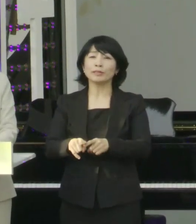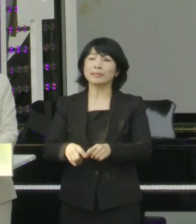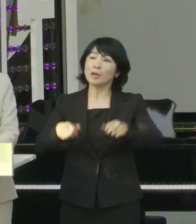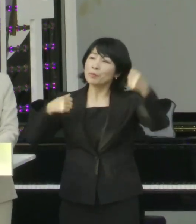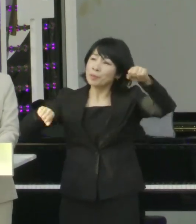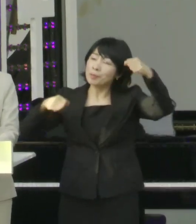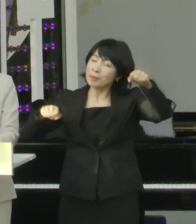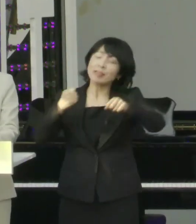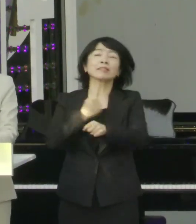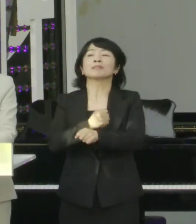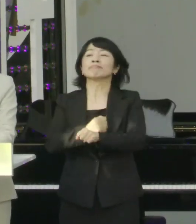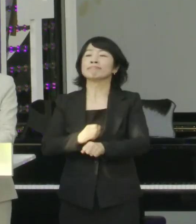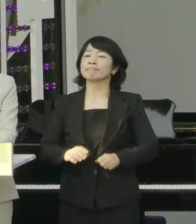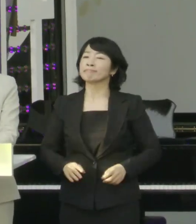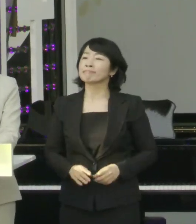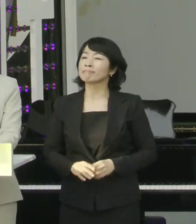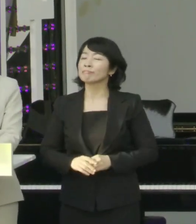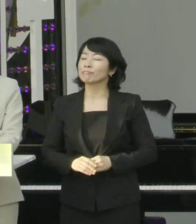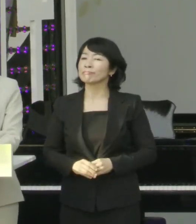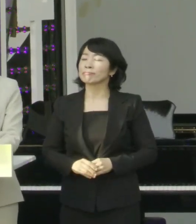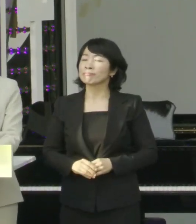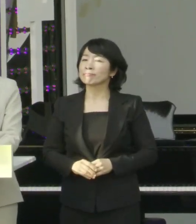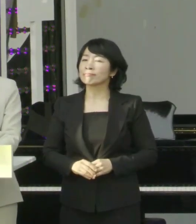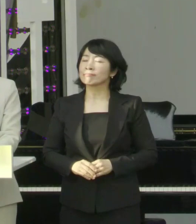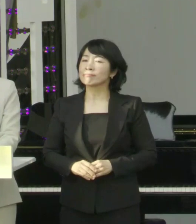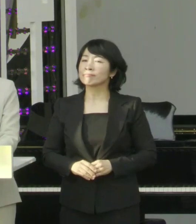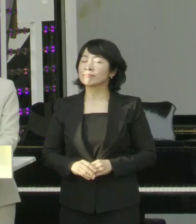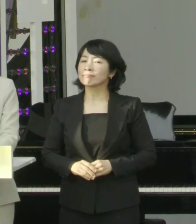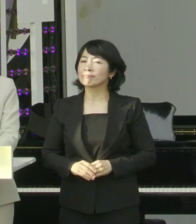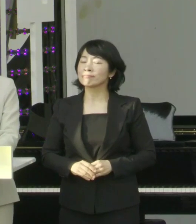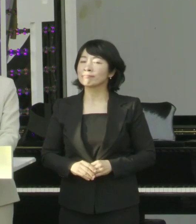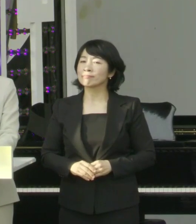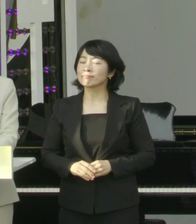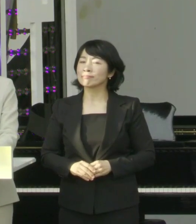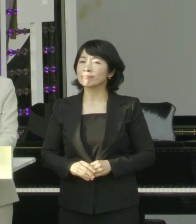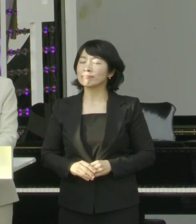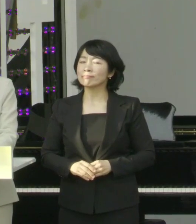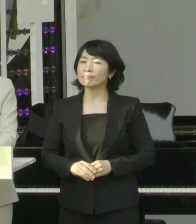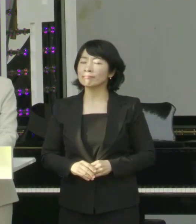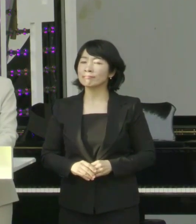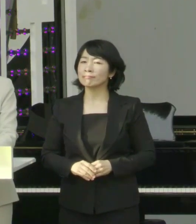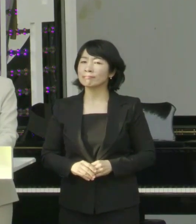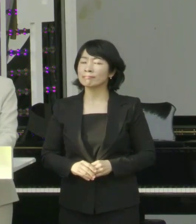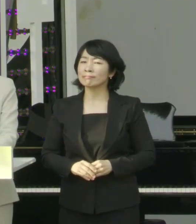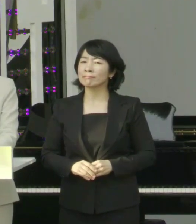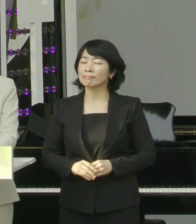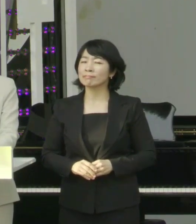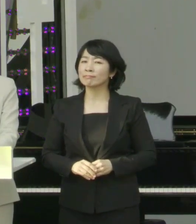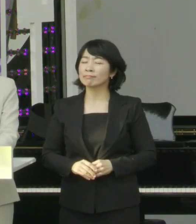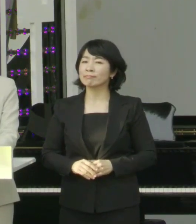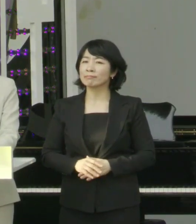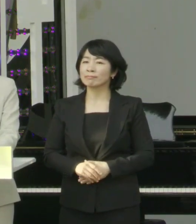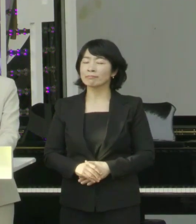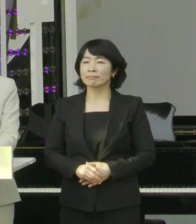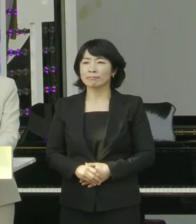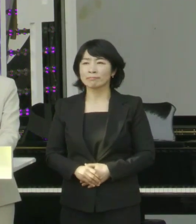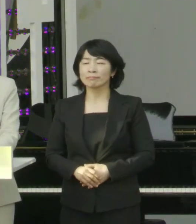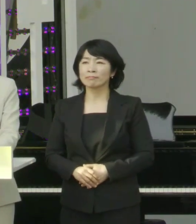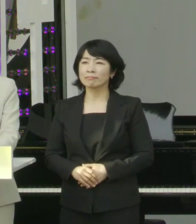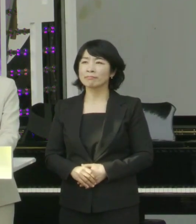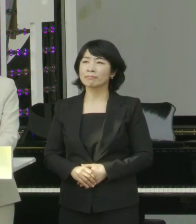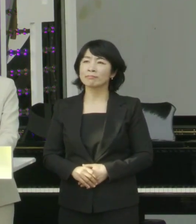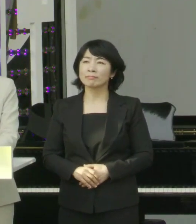해줄 예정입니다. The Korean Ceramic High School is the only specialized high school in South Korea dedicated